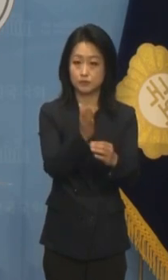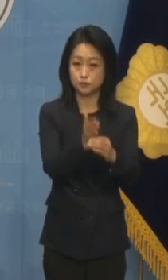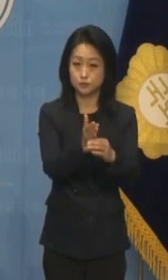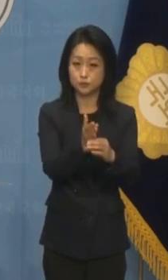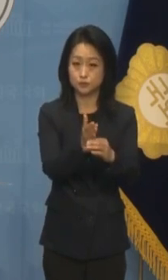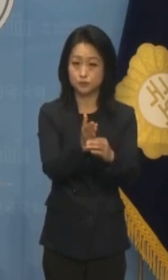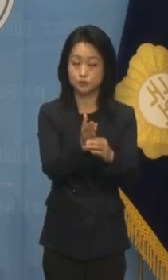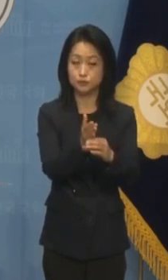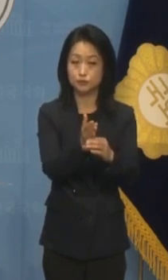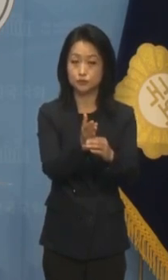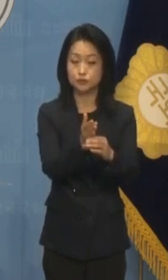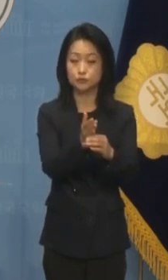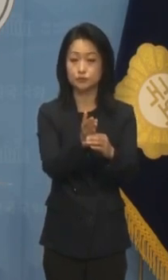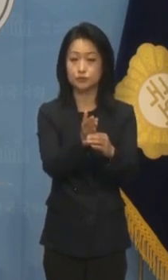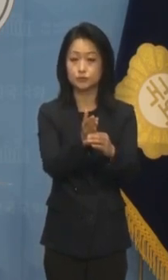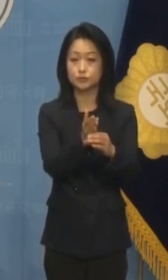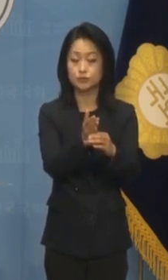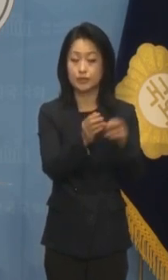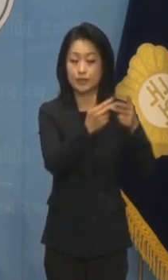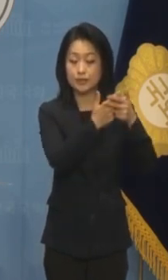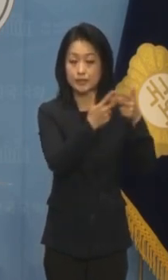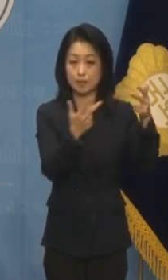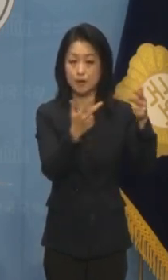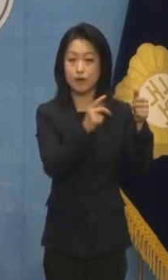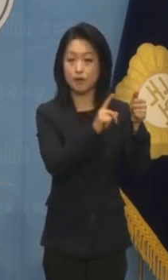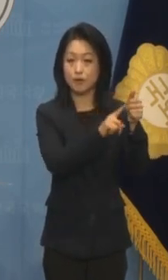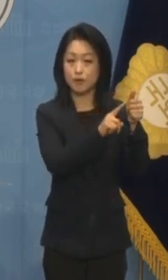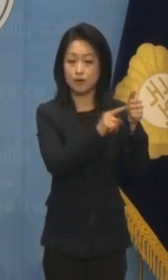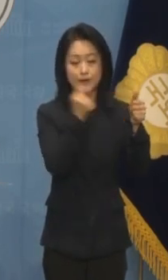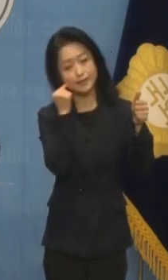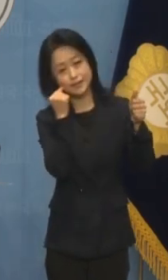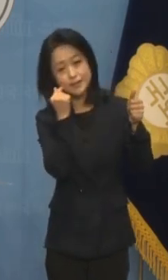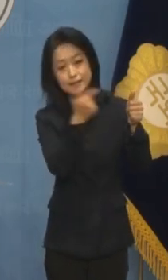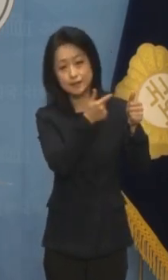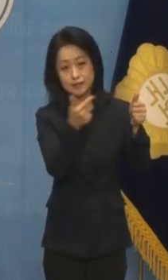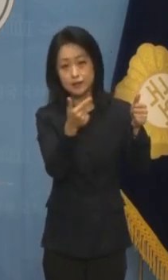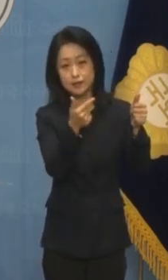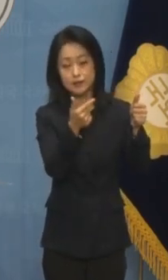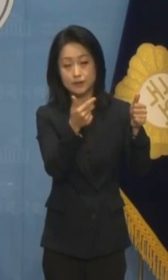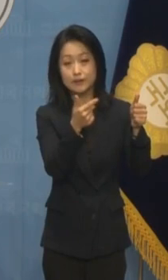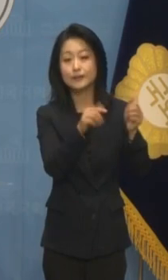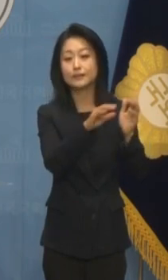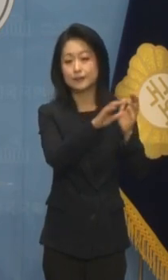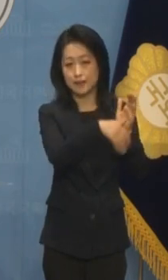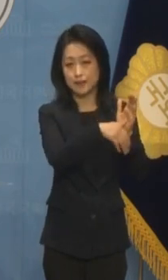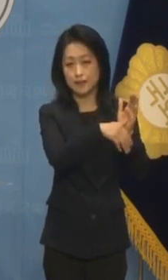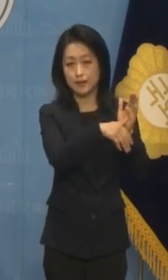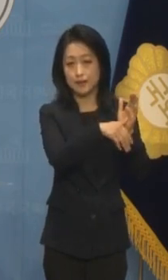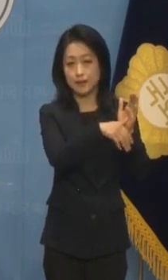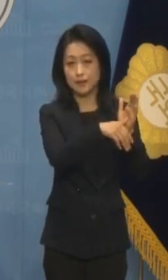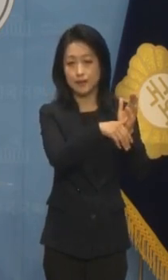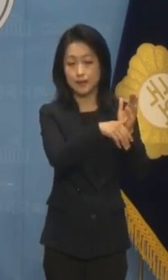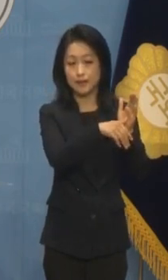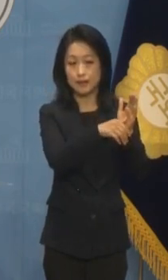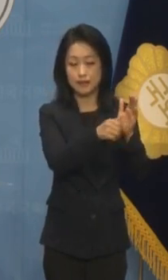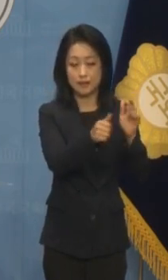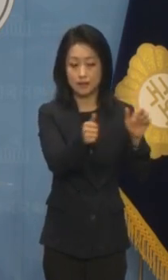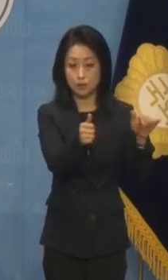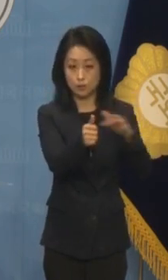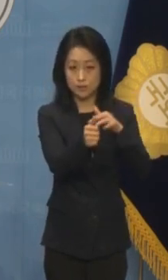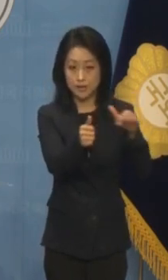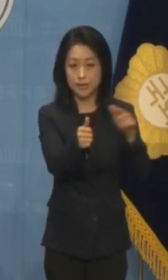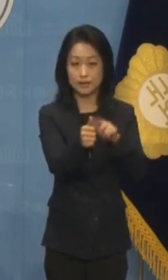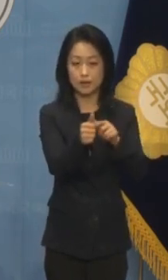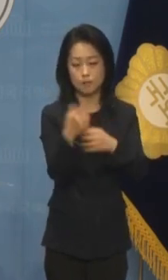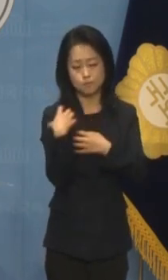있었고 당시에 이재명 경기지사의 인기가 좋았기 때문에 상당한 압박을 받을